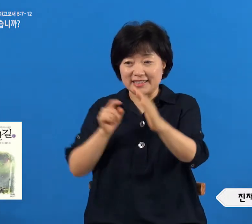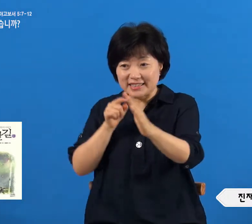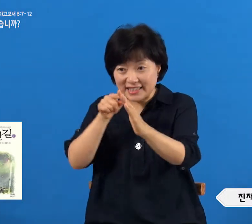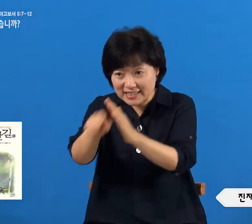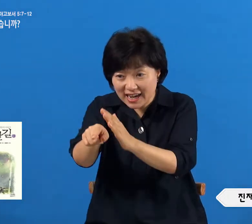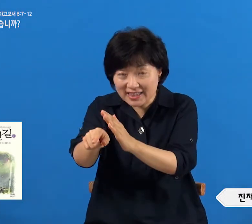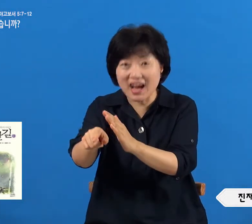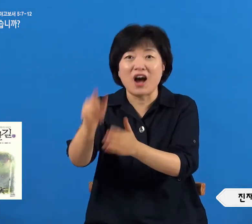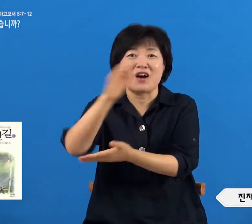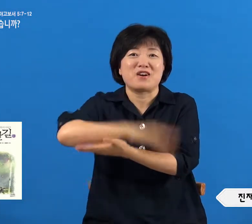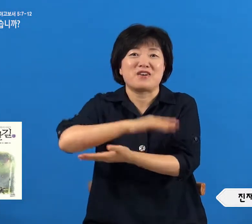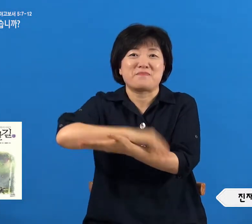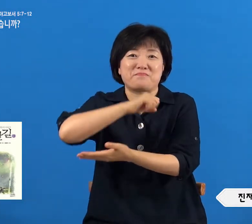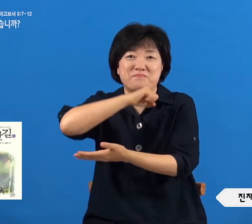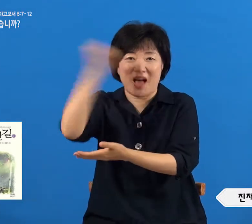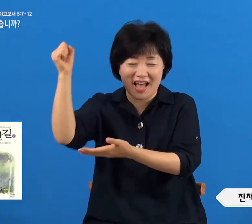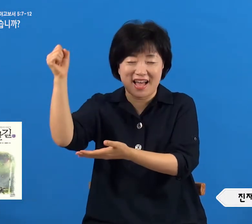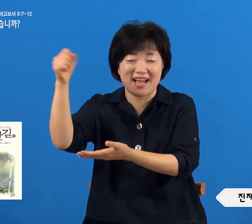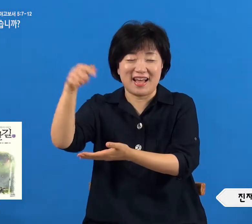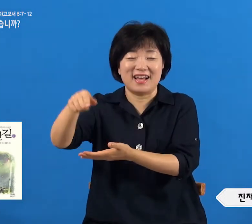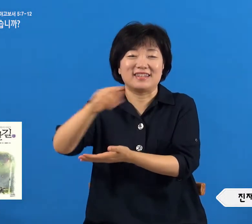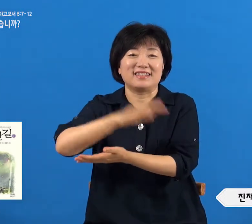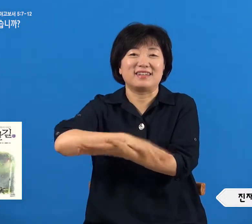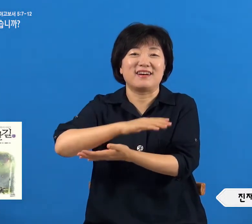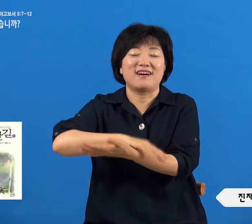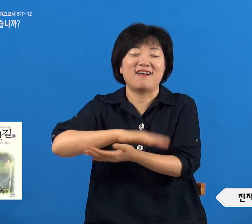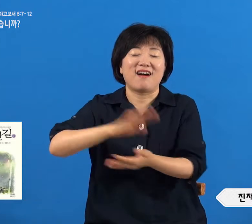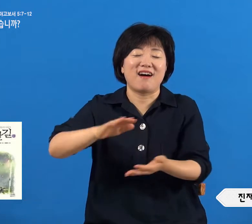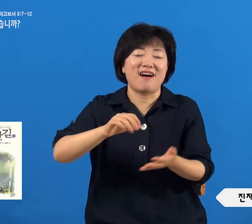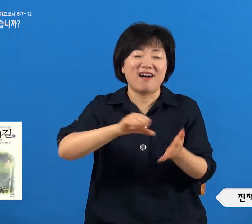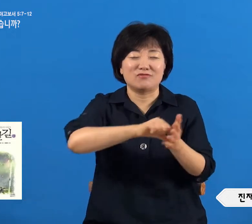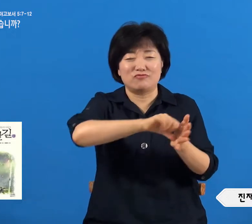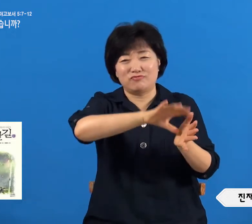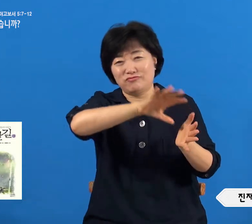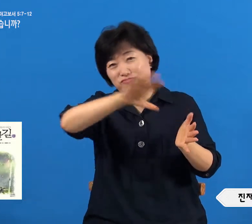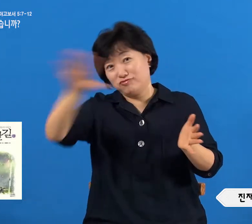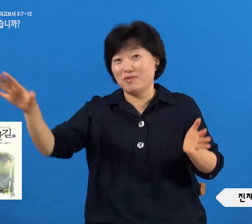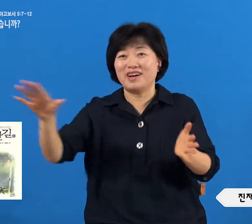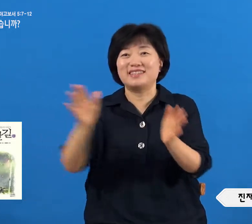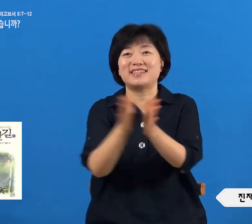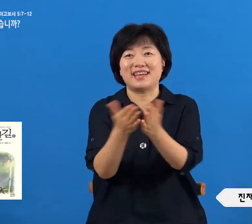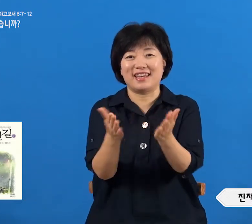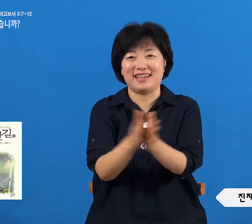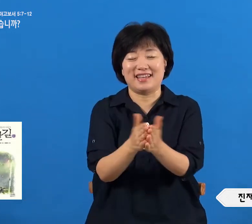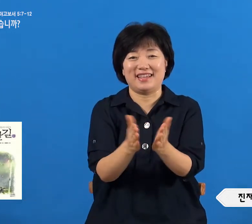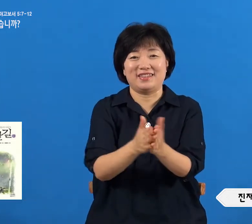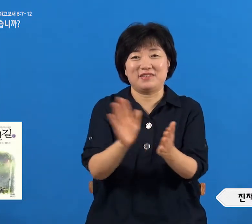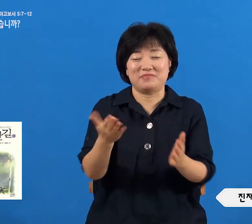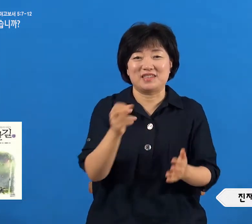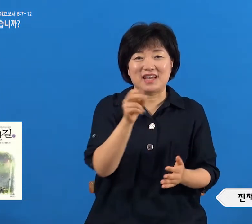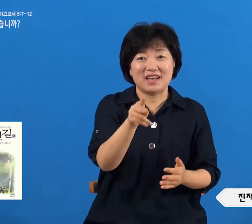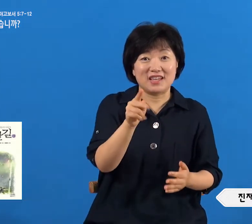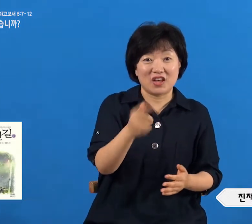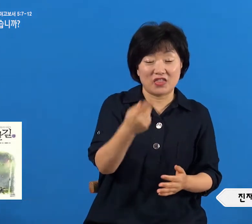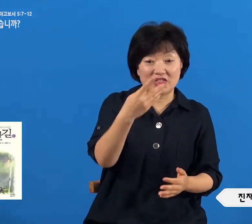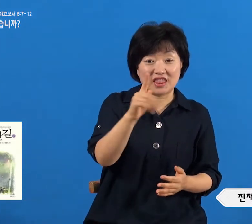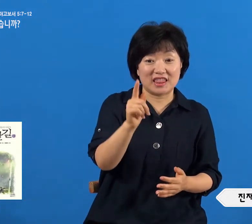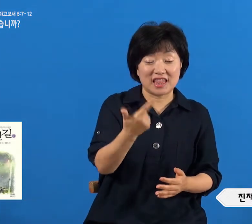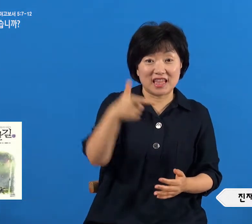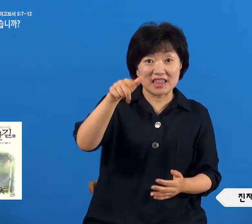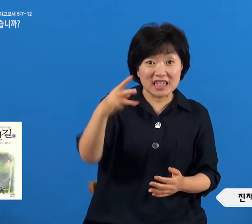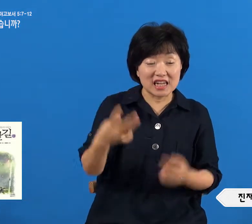출판하기로 결정하고 그것이 베스트셀러가 됩니다. 연탄길이라는 책은